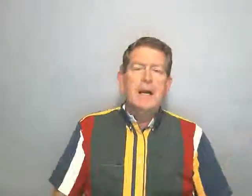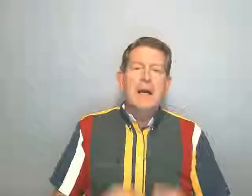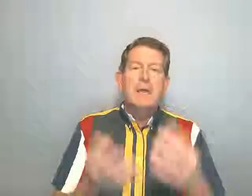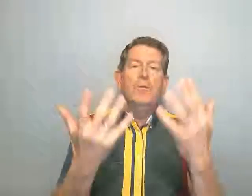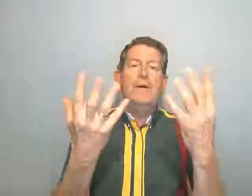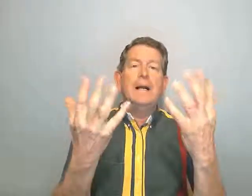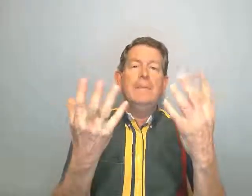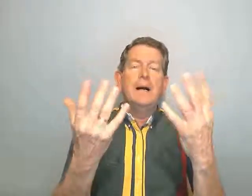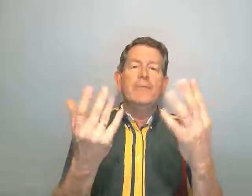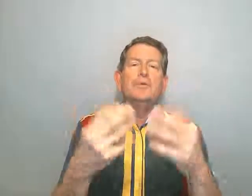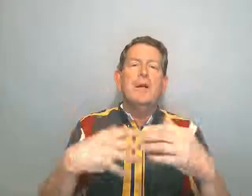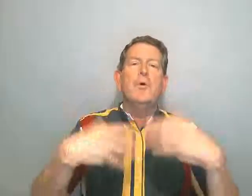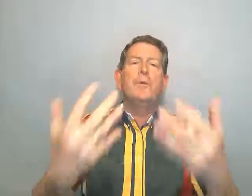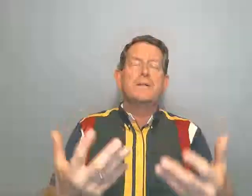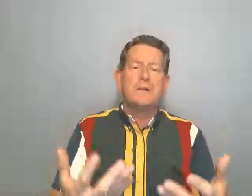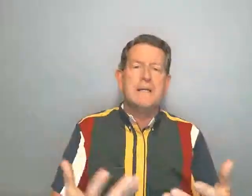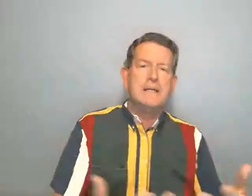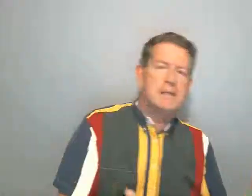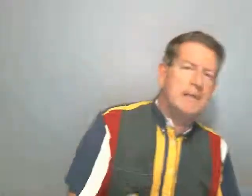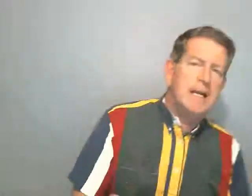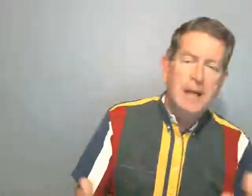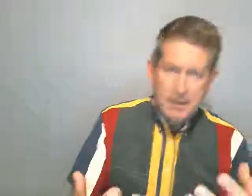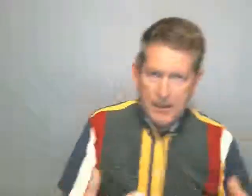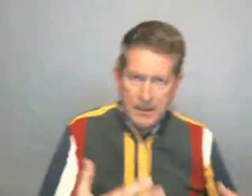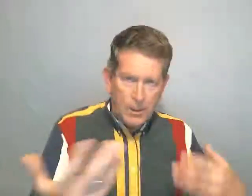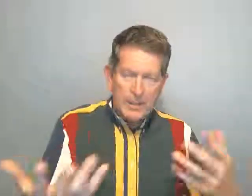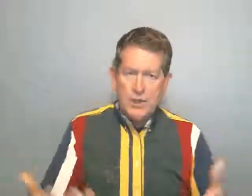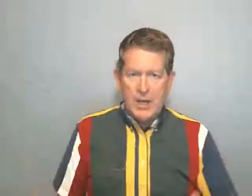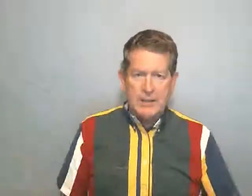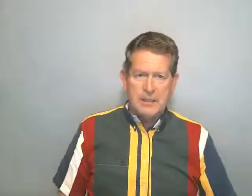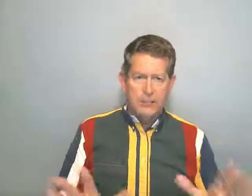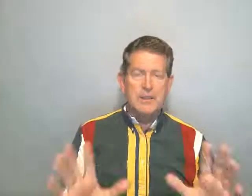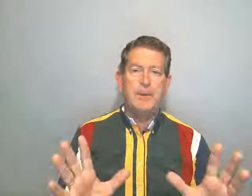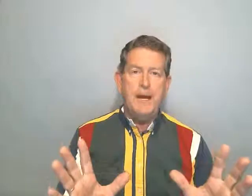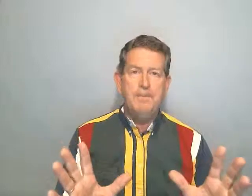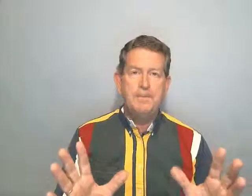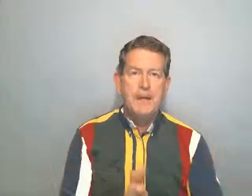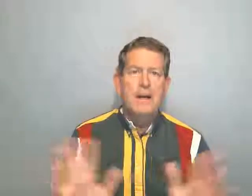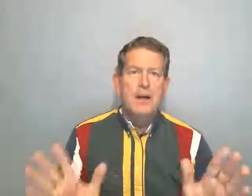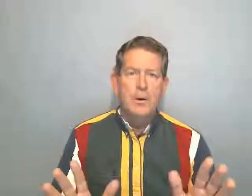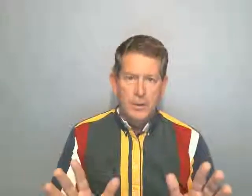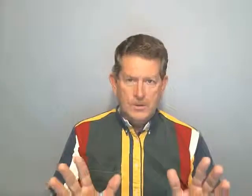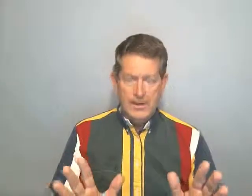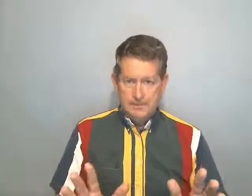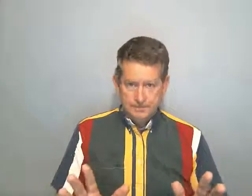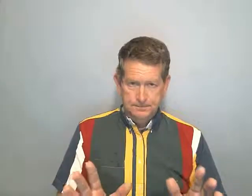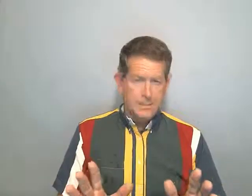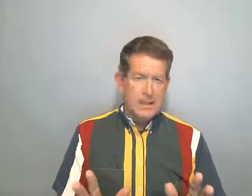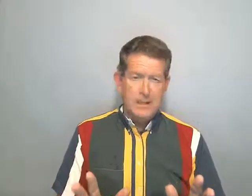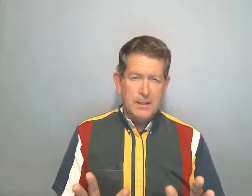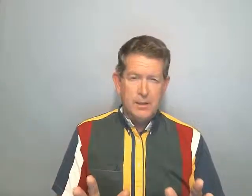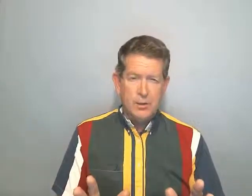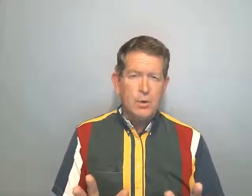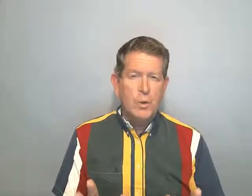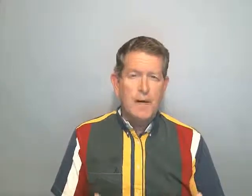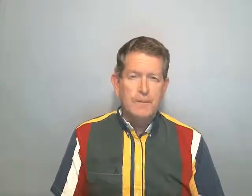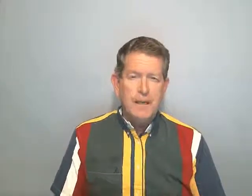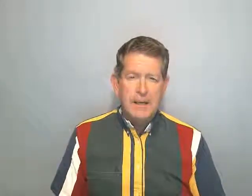vous, avec les mains, vous allez représenter ces idées par le moyen des gestes. Vous êtes prêts? On y va. Je dois. Qu'est-ce que